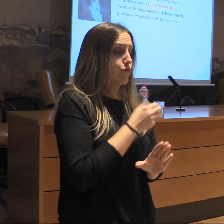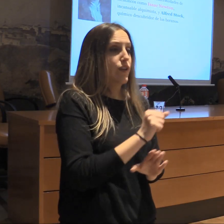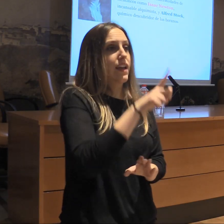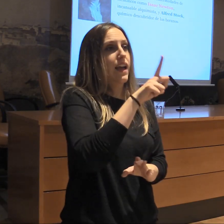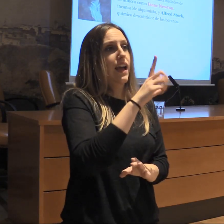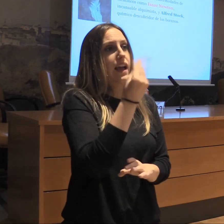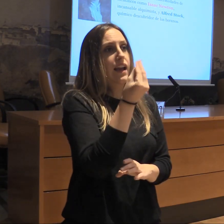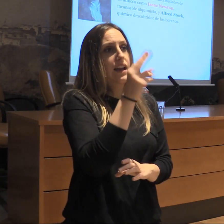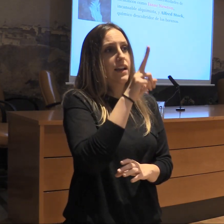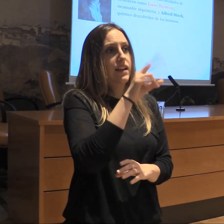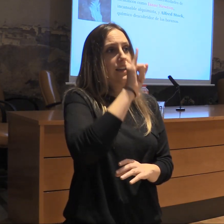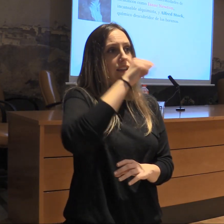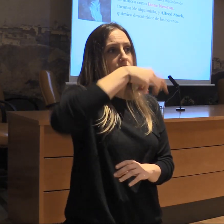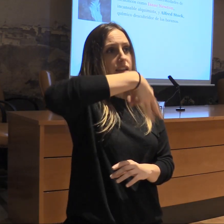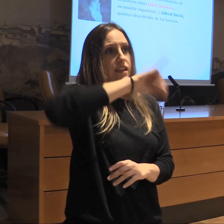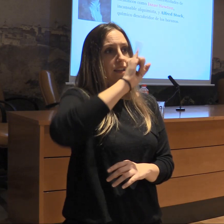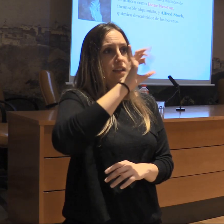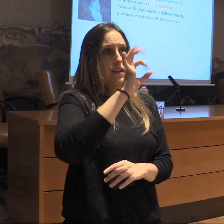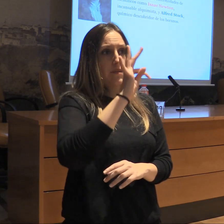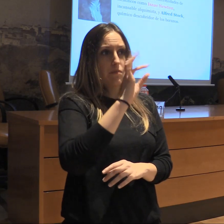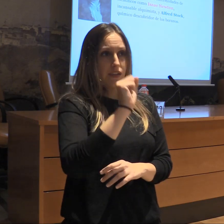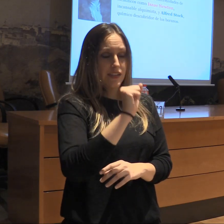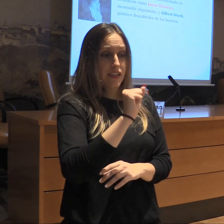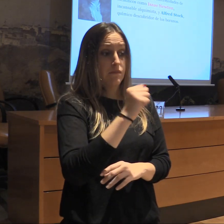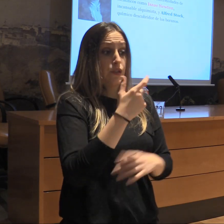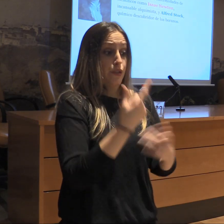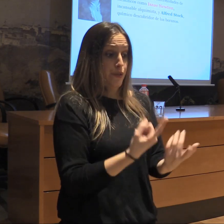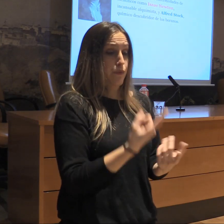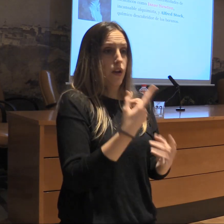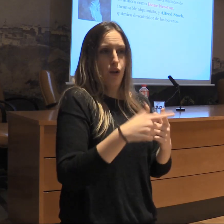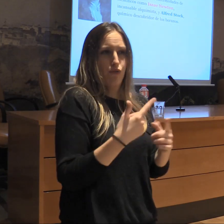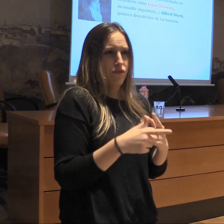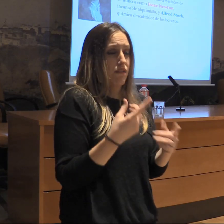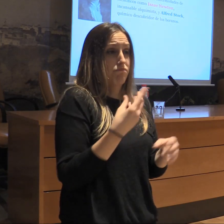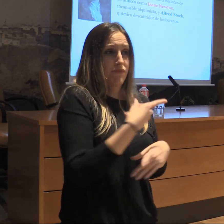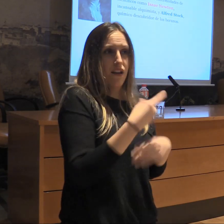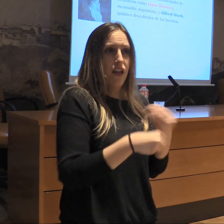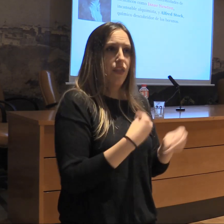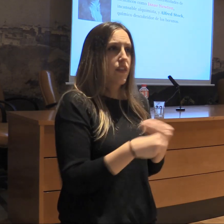alquimista. Y una de las cosas que los alquimistas hacían era